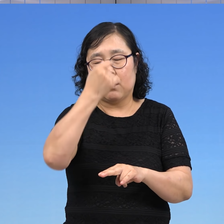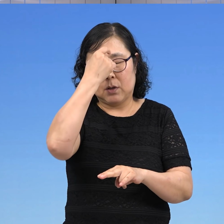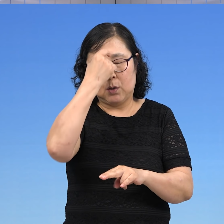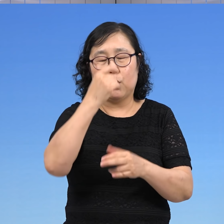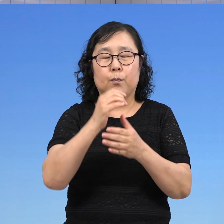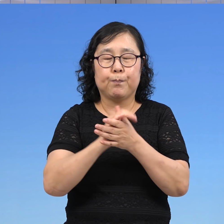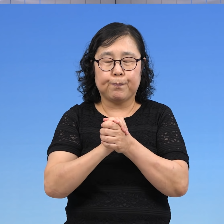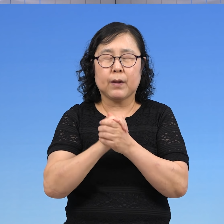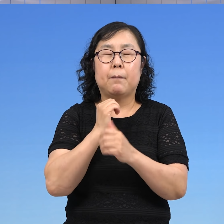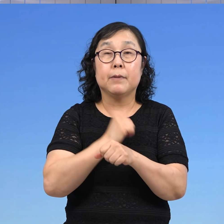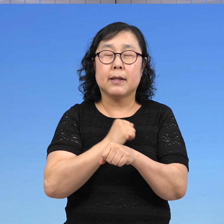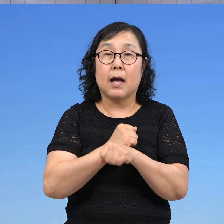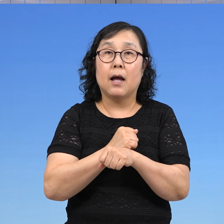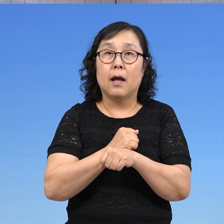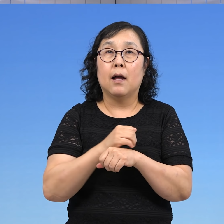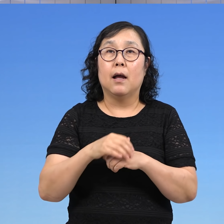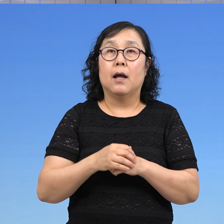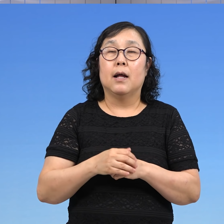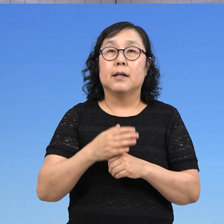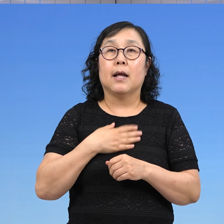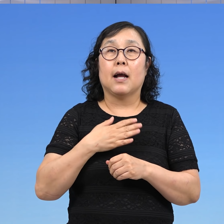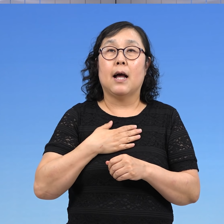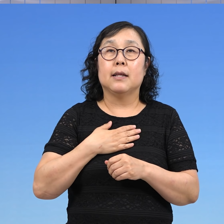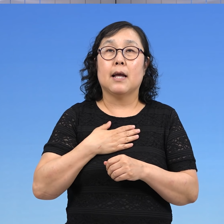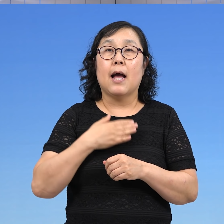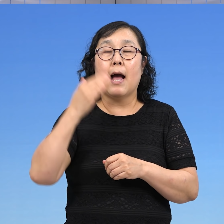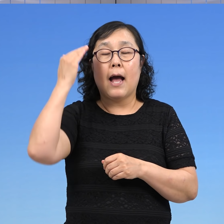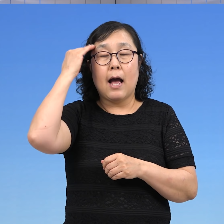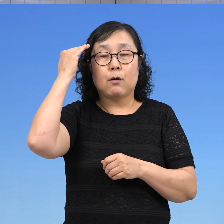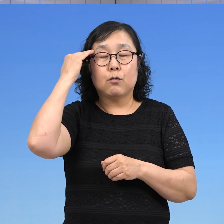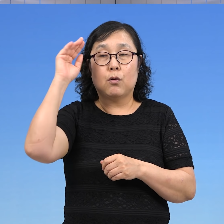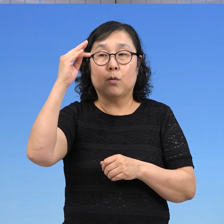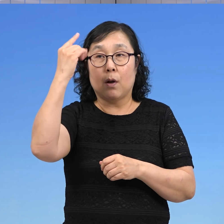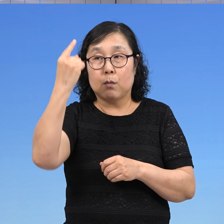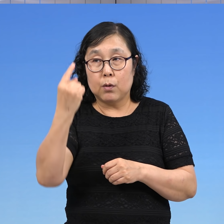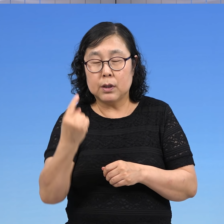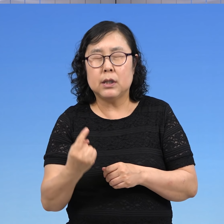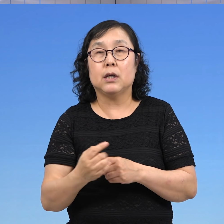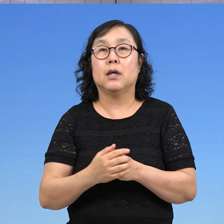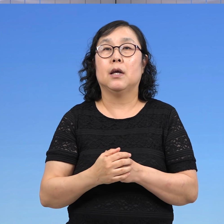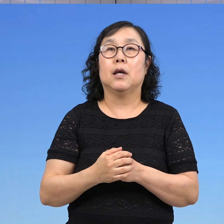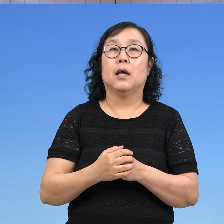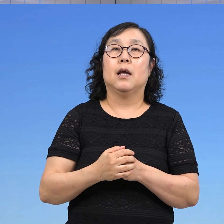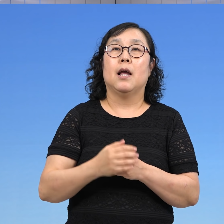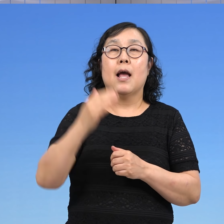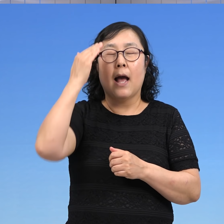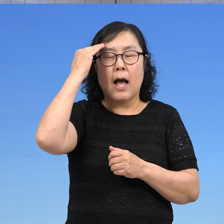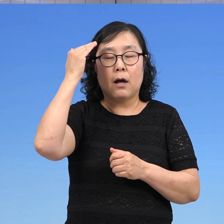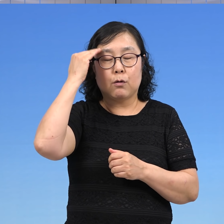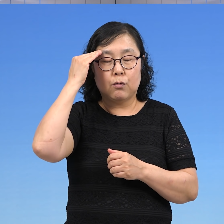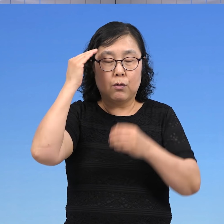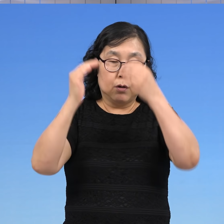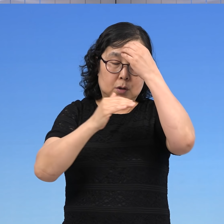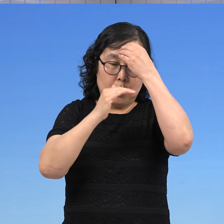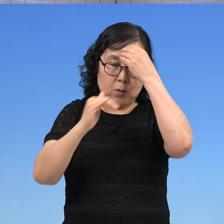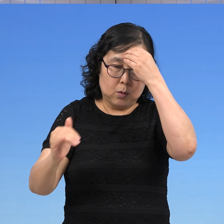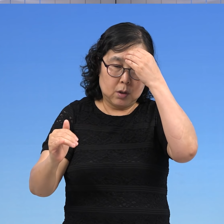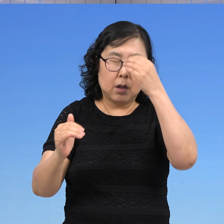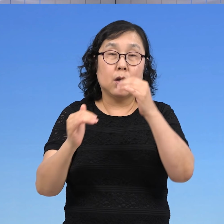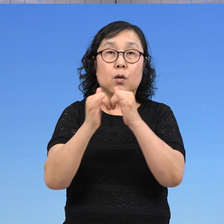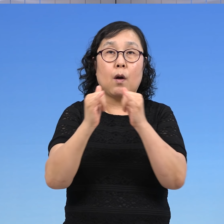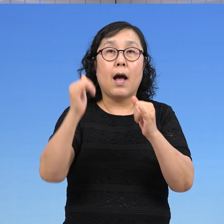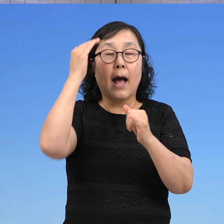즐겁기도 합니다 하나님 제가 오늘 이미 생을 끝나고 한국으로 온 게 이것이 한국의 성도들과